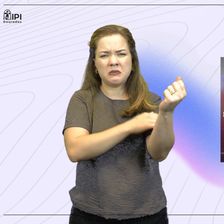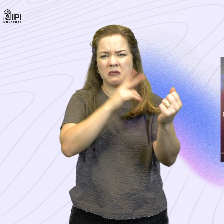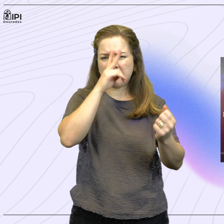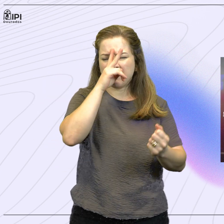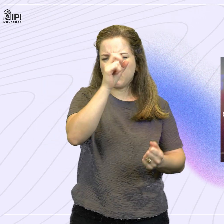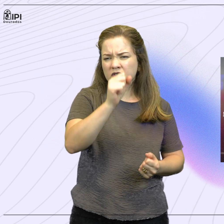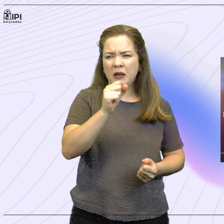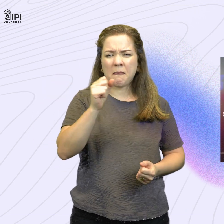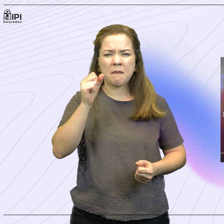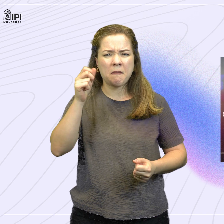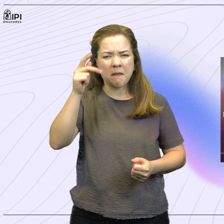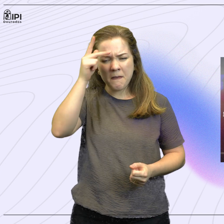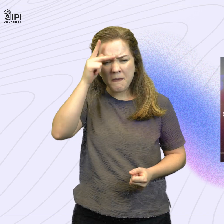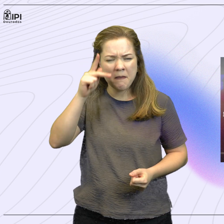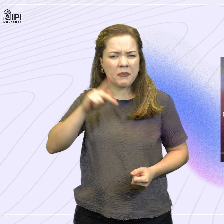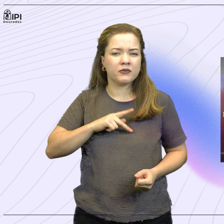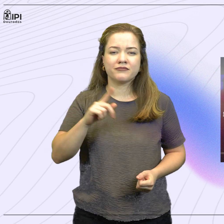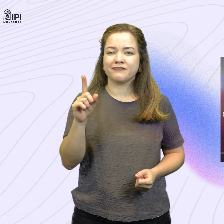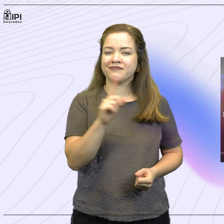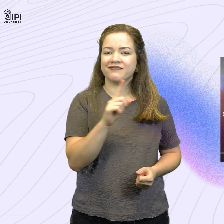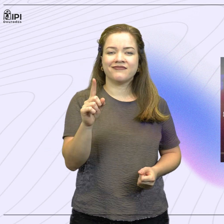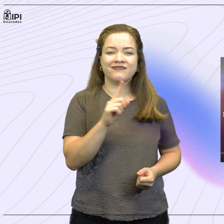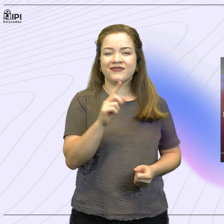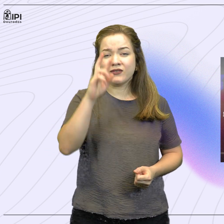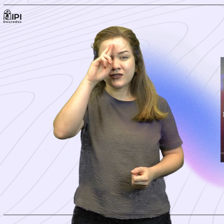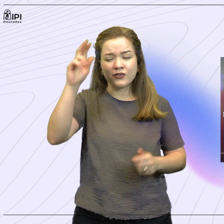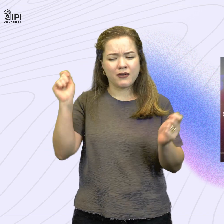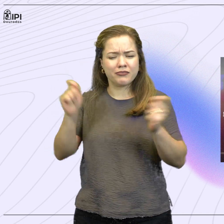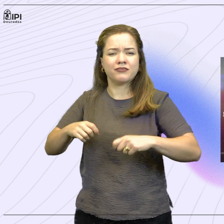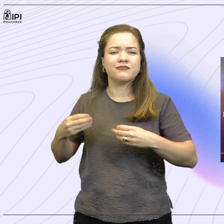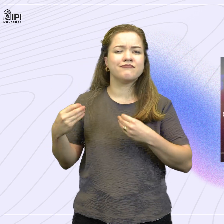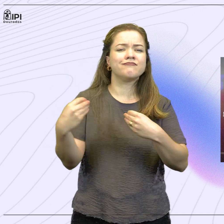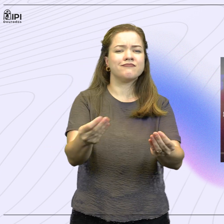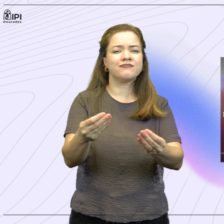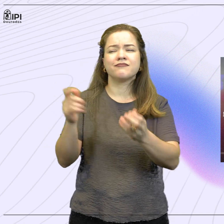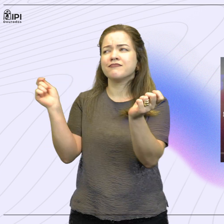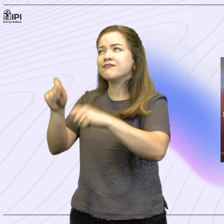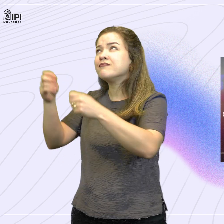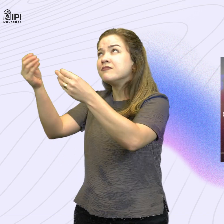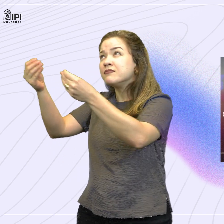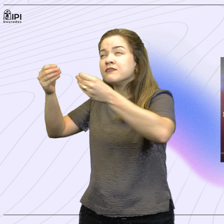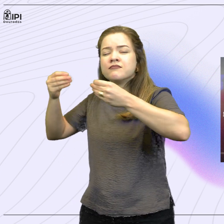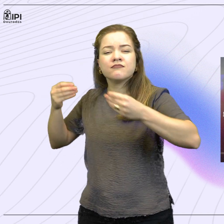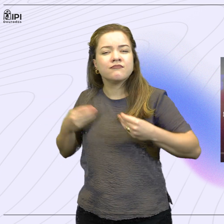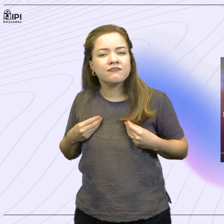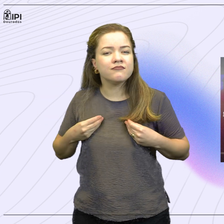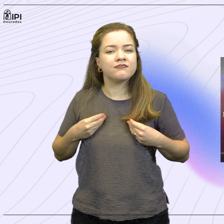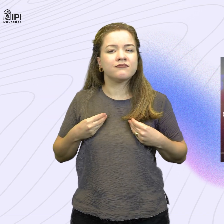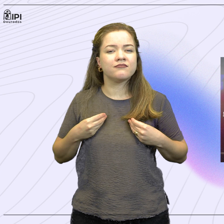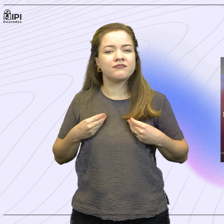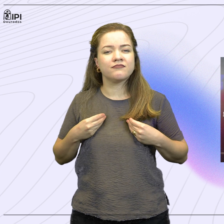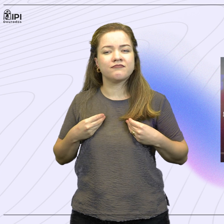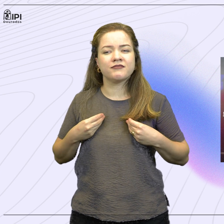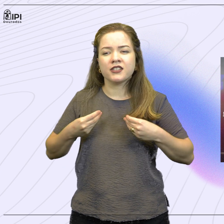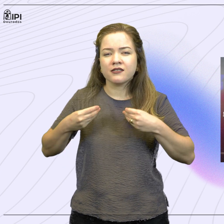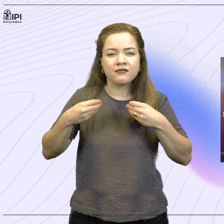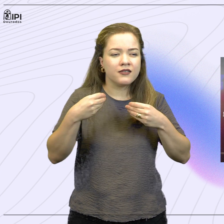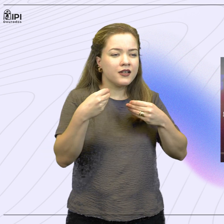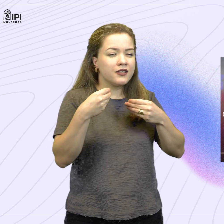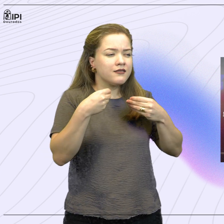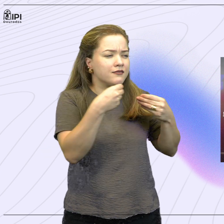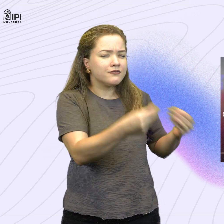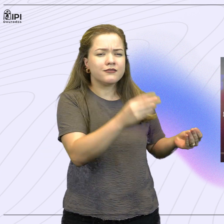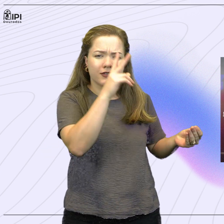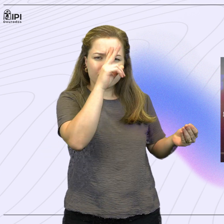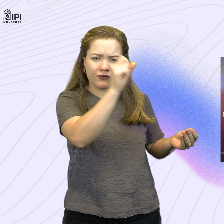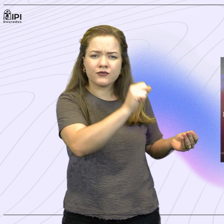próprias sabedorias. É o Senhor quem vai te capacitar. É o Senhor quem nos capacita. É o Senhor quem capacita essas pessoas para estar aqui cantando. Meus